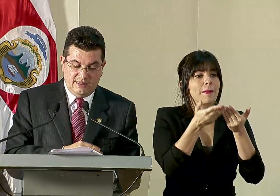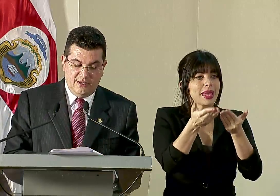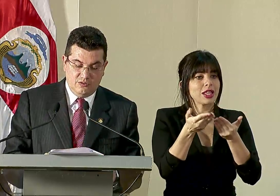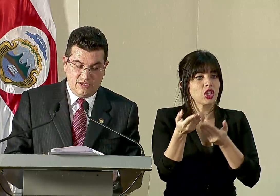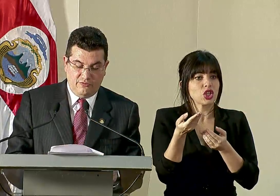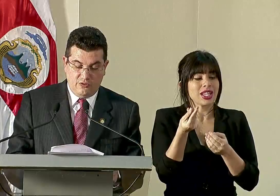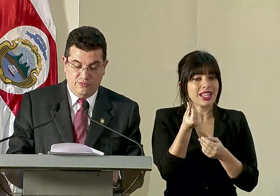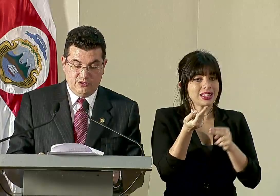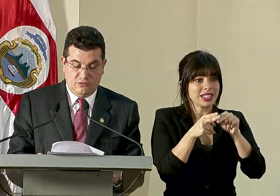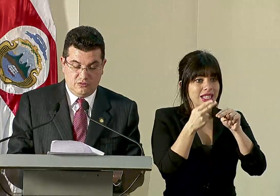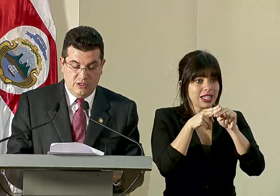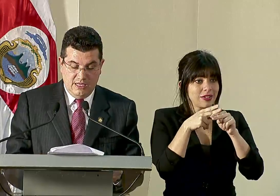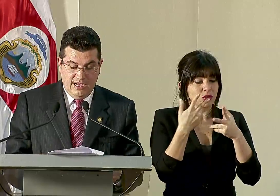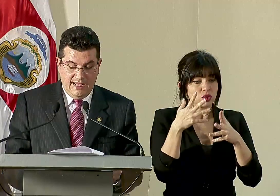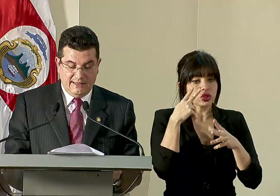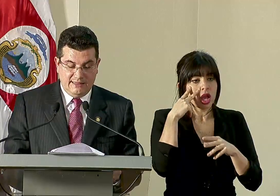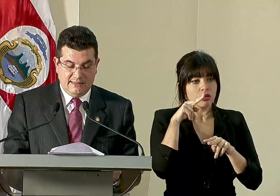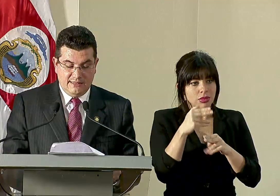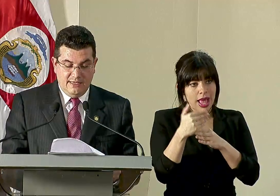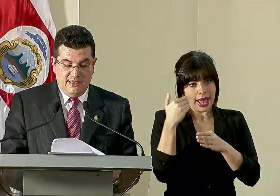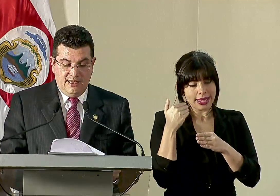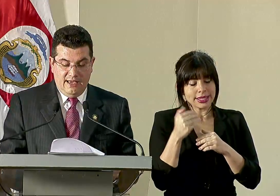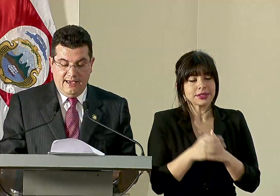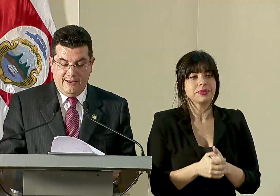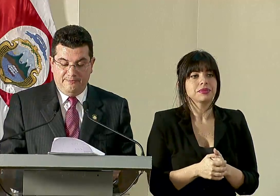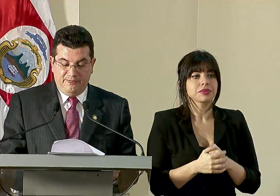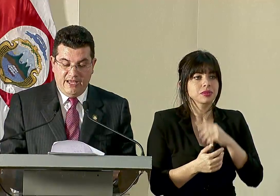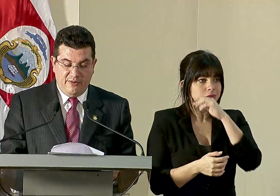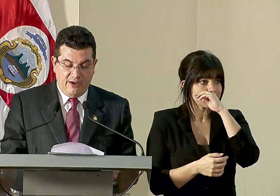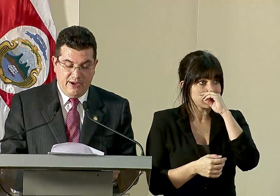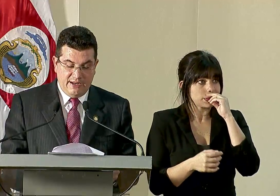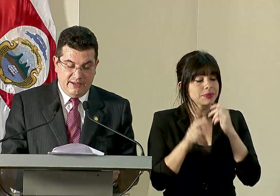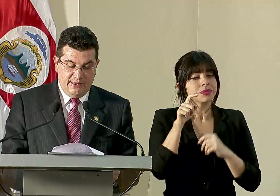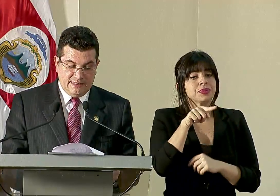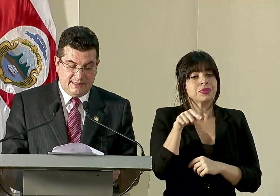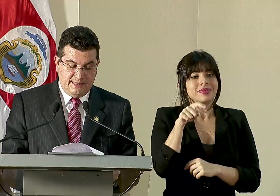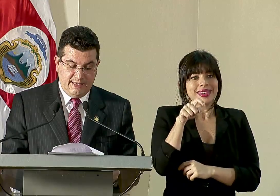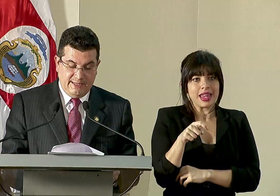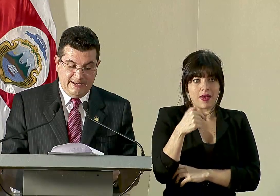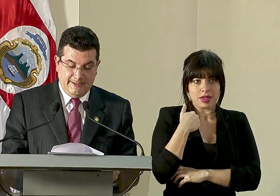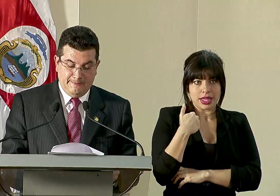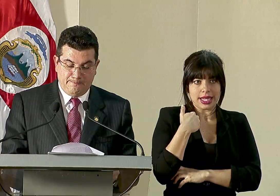incentivos que fueron vistos antes. Debe haber